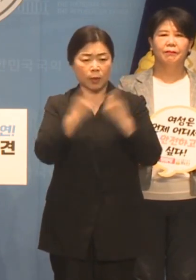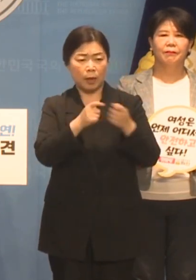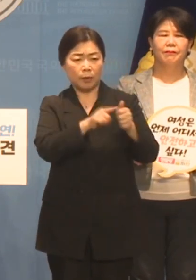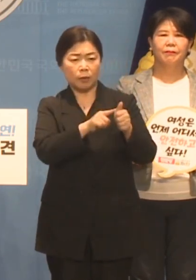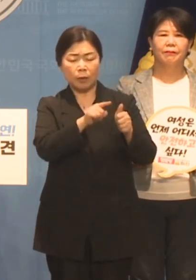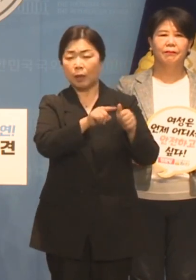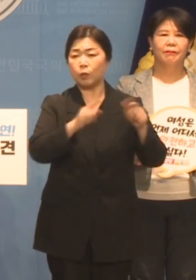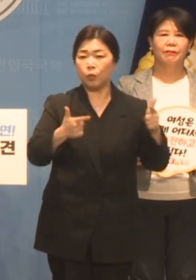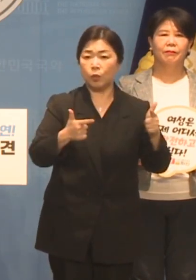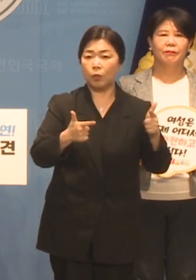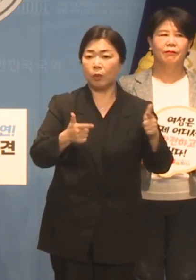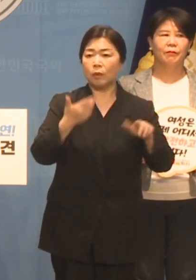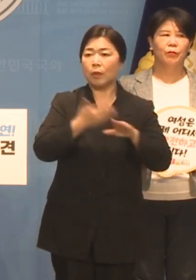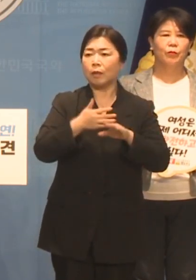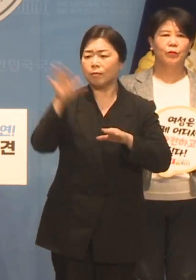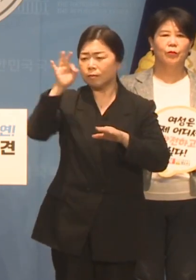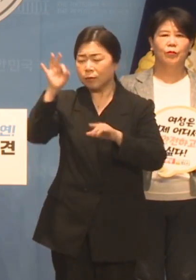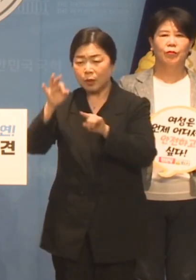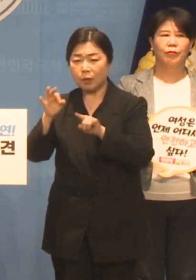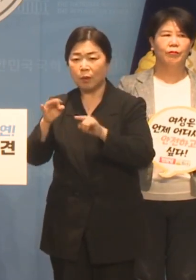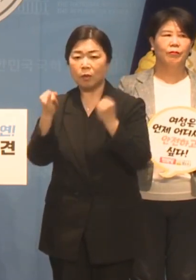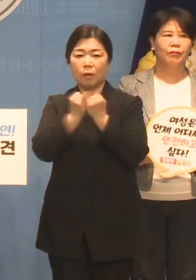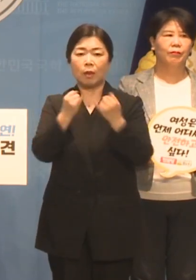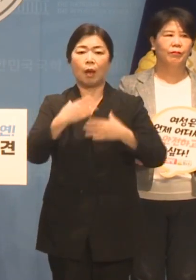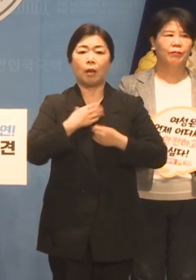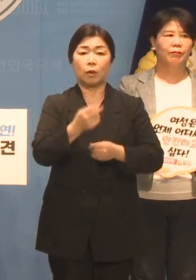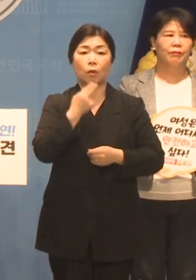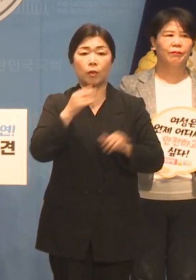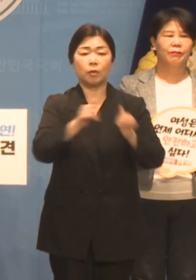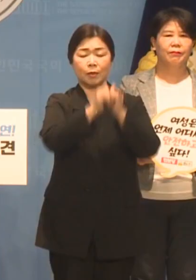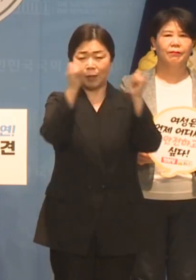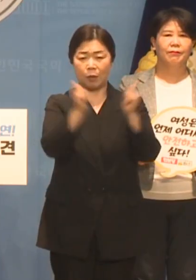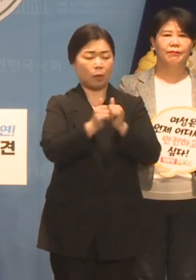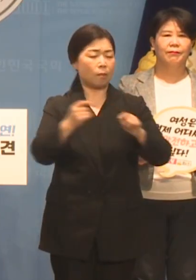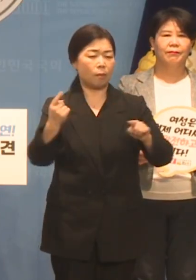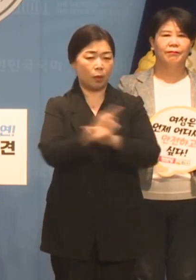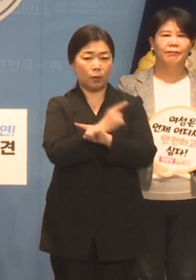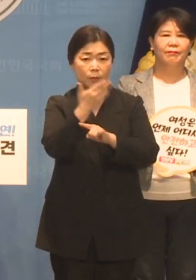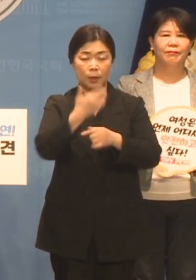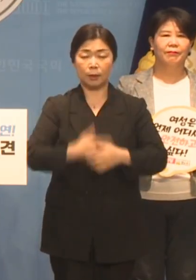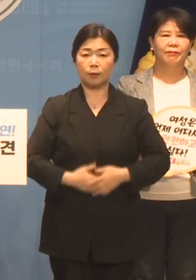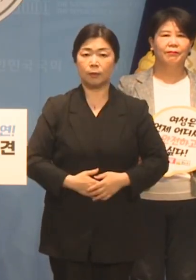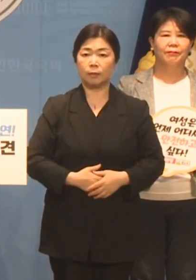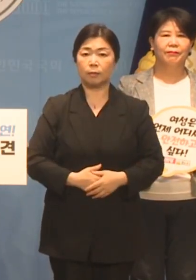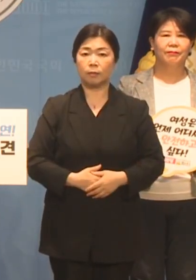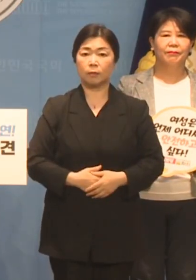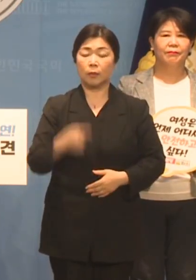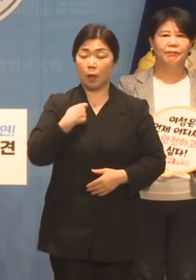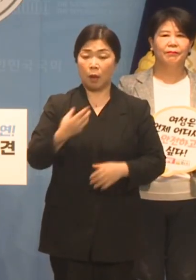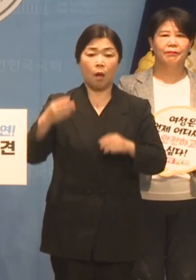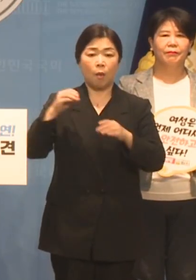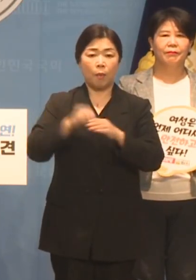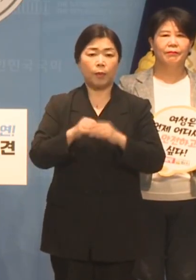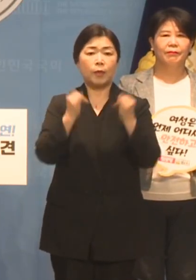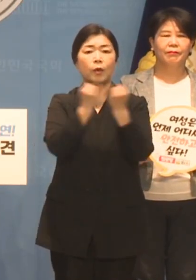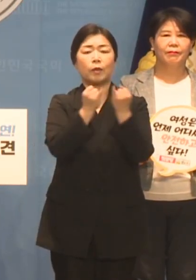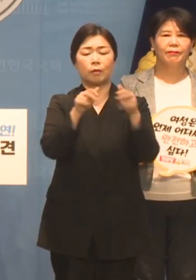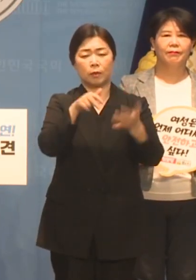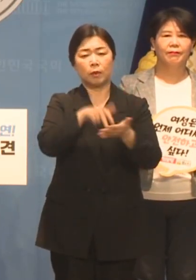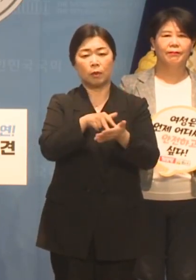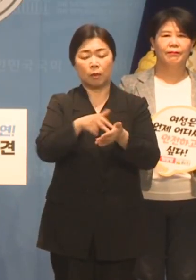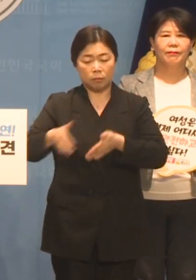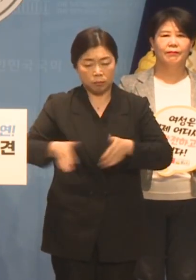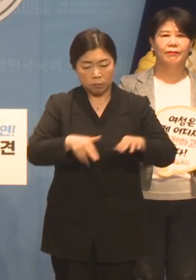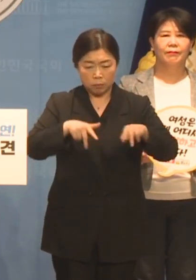것이 아니라 이렇게 여성이 안전하지 못한 사회를 바꾸어야 합니다. 저를 포함한 여성들은 길